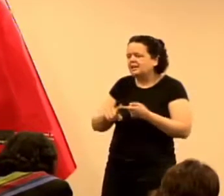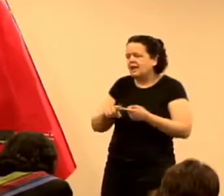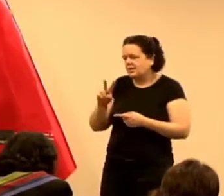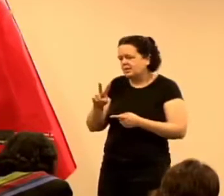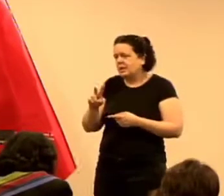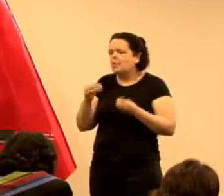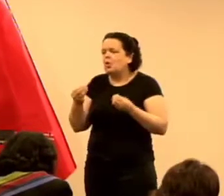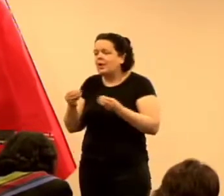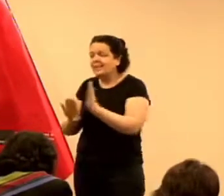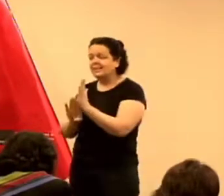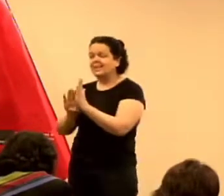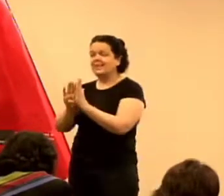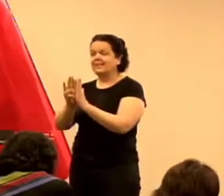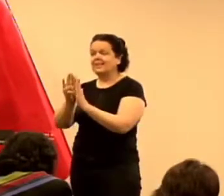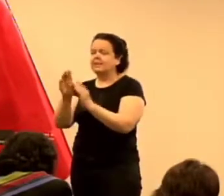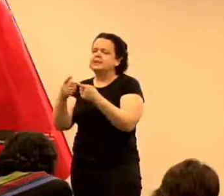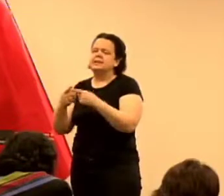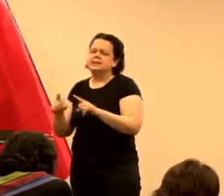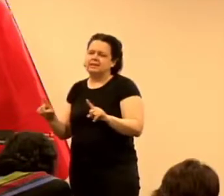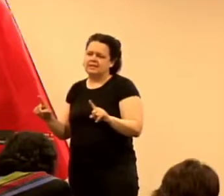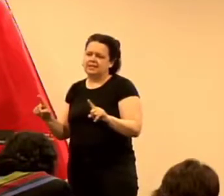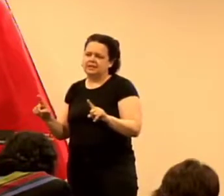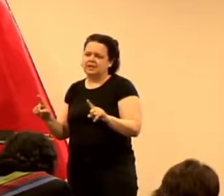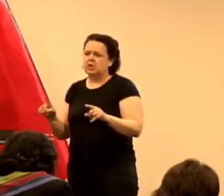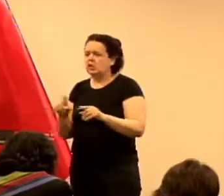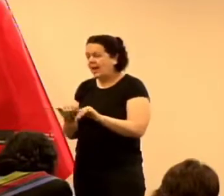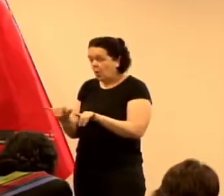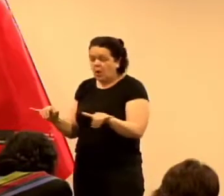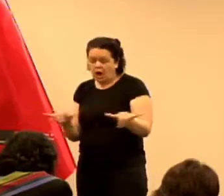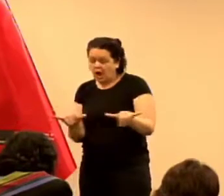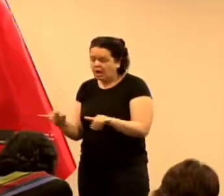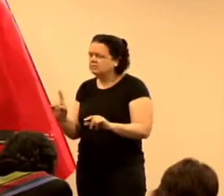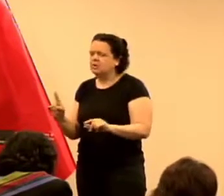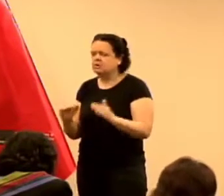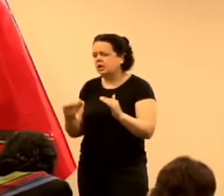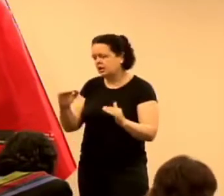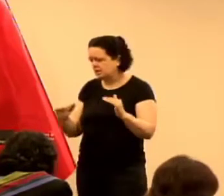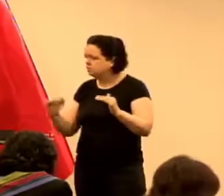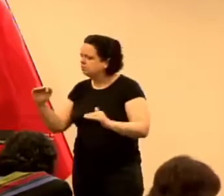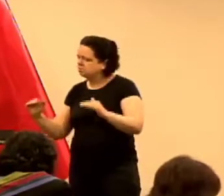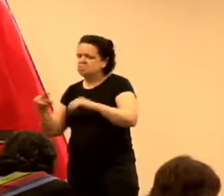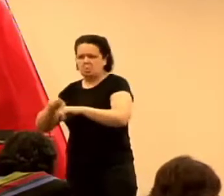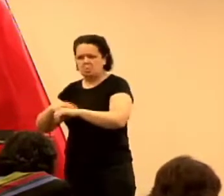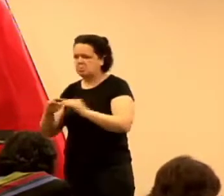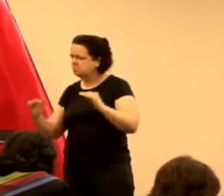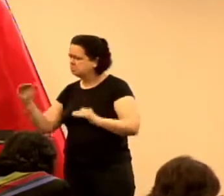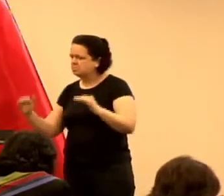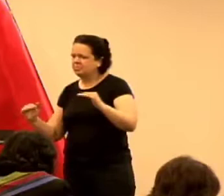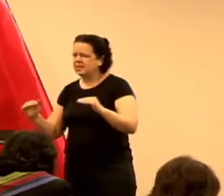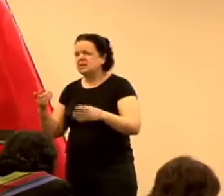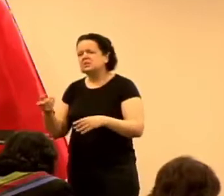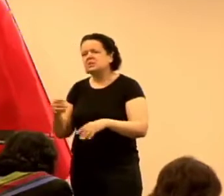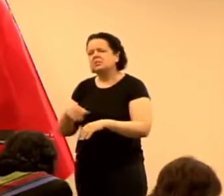hitos de desarrollo a ritmos diferentes y a velocidades diferentes. Entonces, un retraso en el